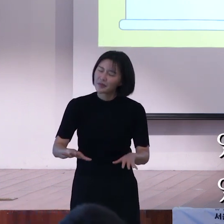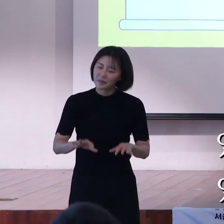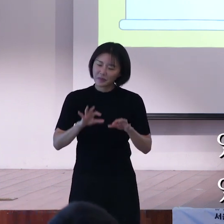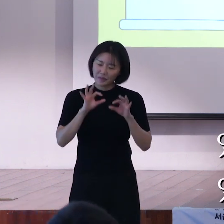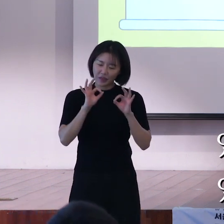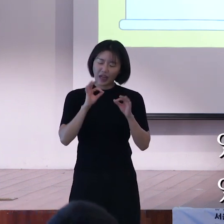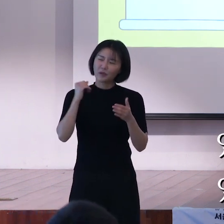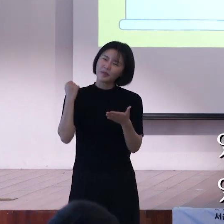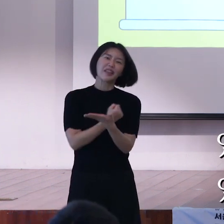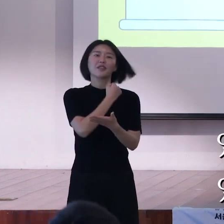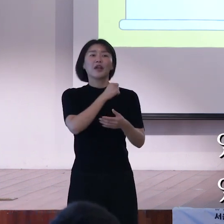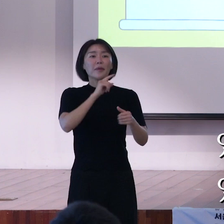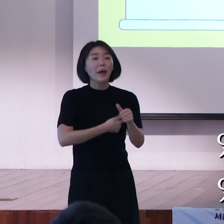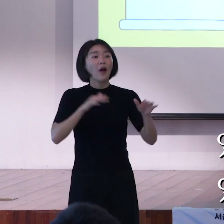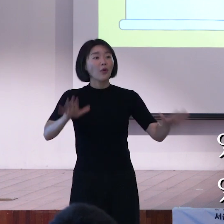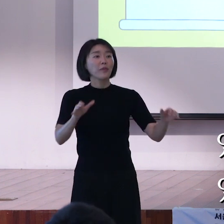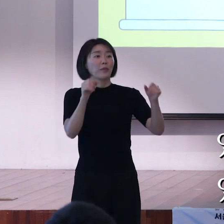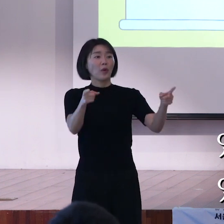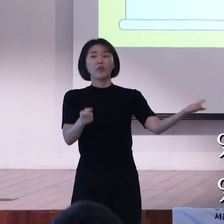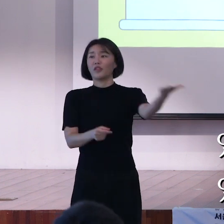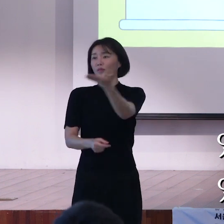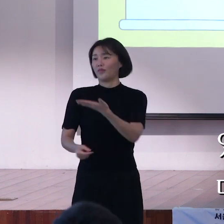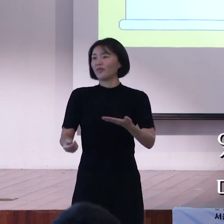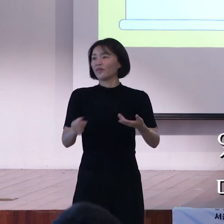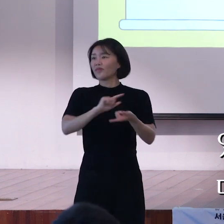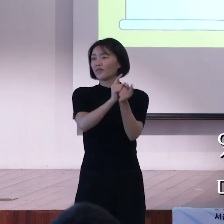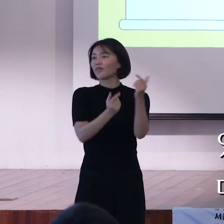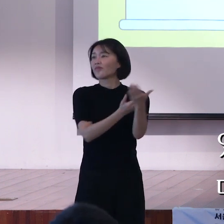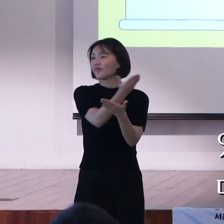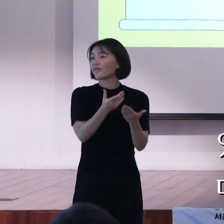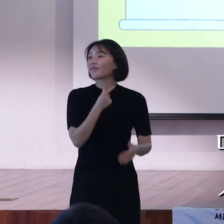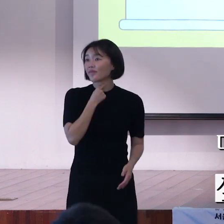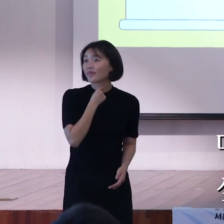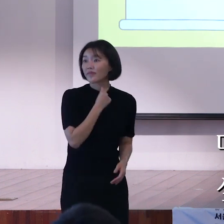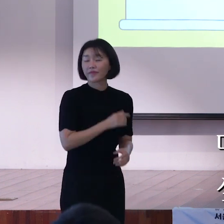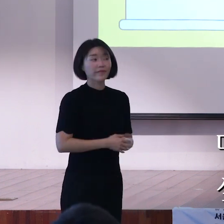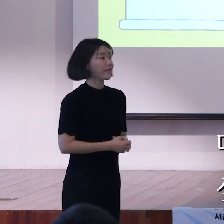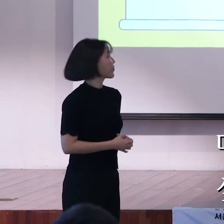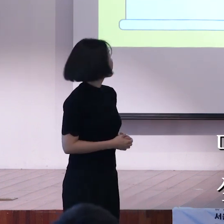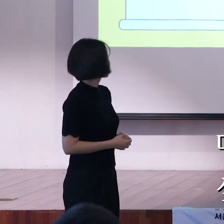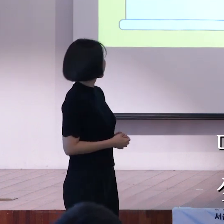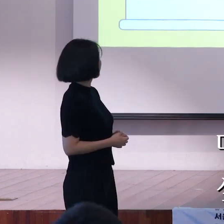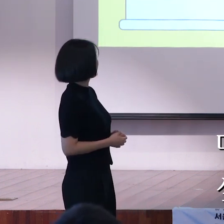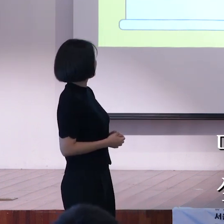대해서 여러분하고 같이 공유하고 싶어서 이 주제를 가지고 왔습니다.